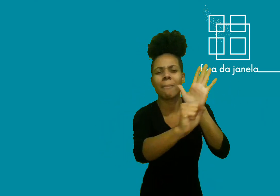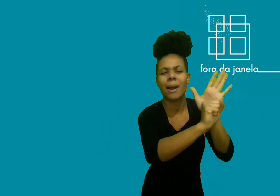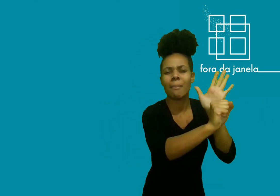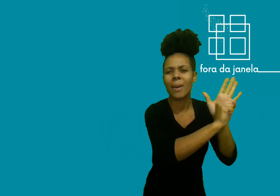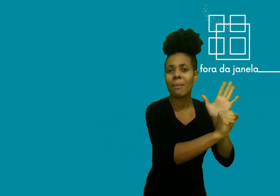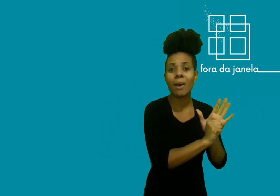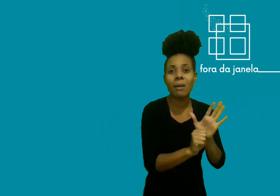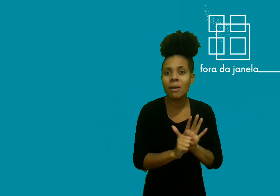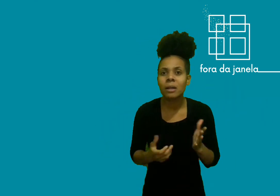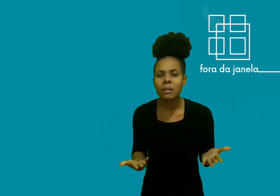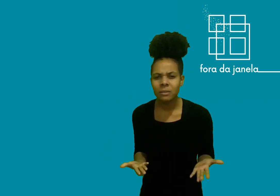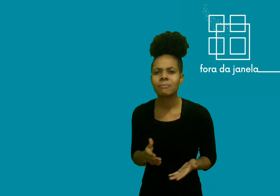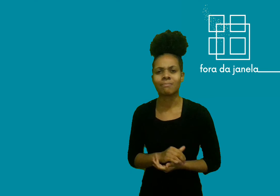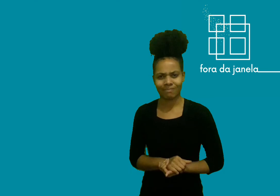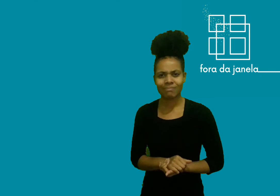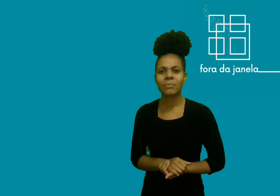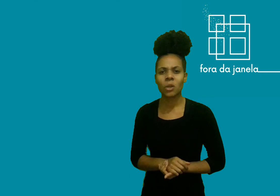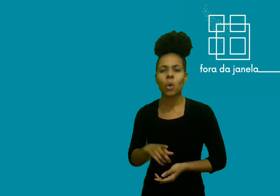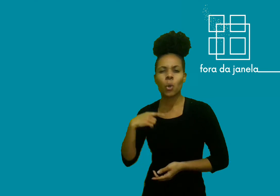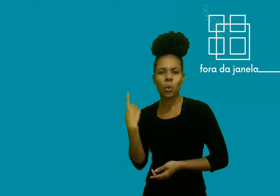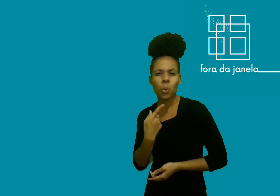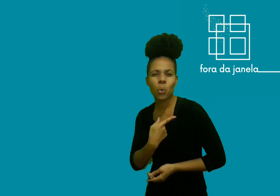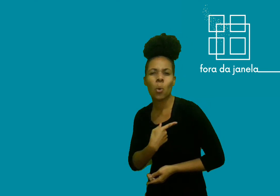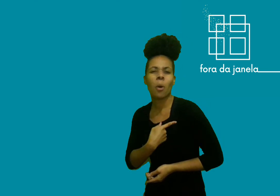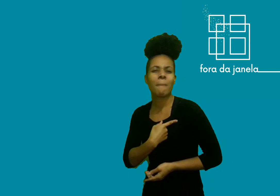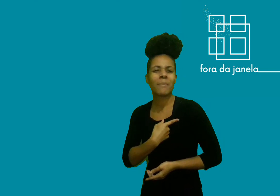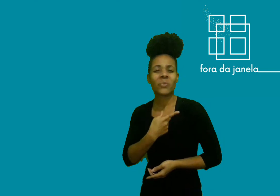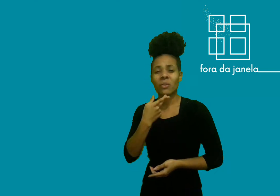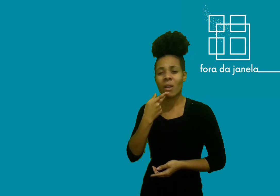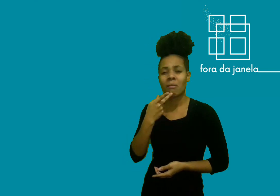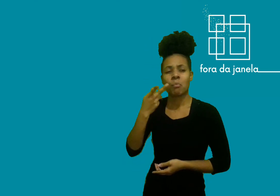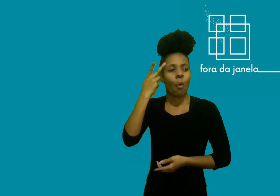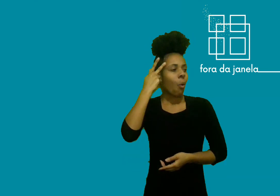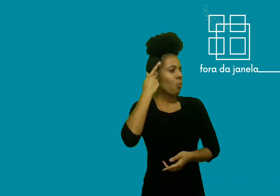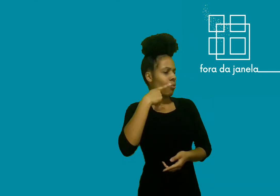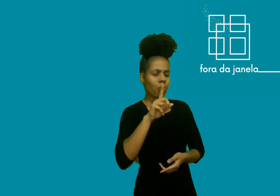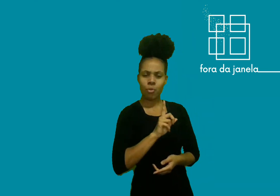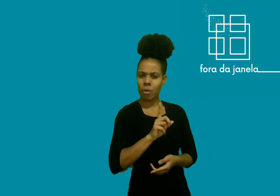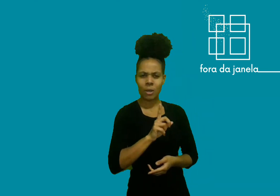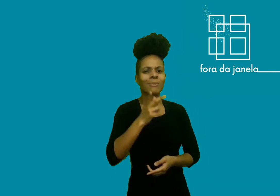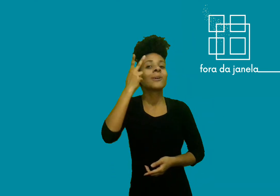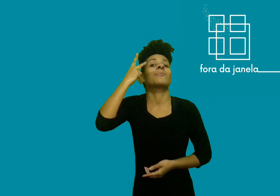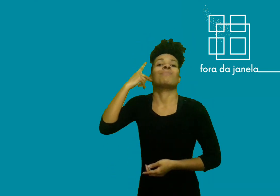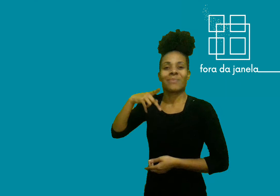forma. E a gente precisa entender, a gente precisa se informar. E essa questão que você falou sobre a questão da identidade,